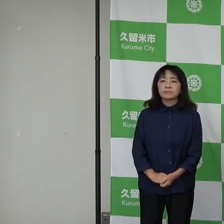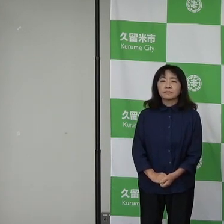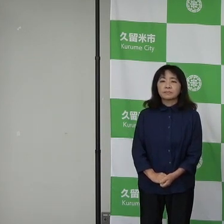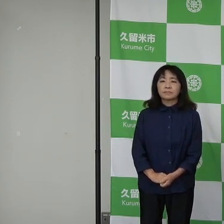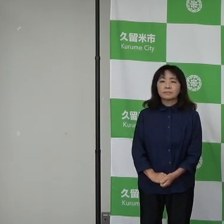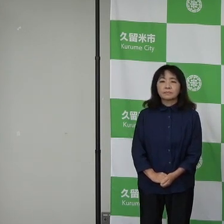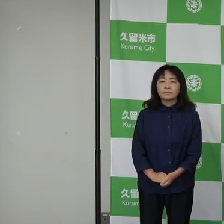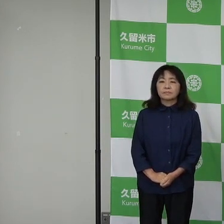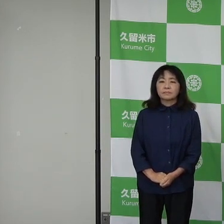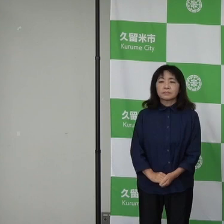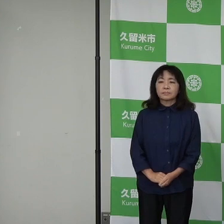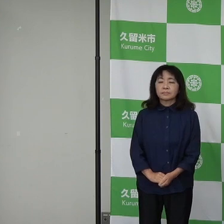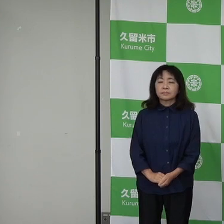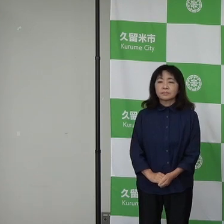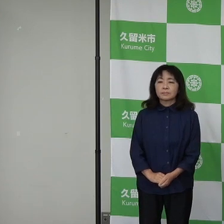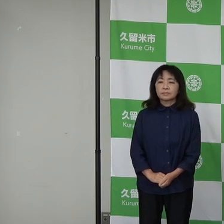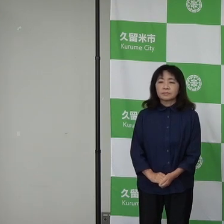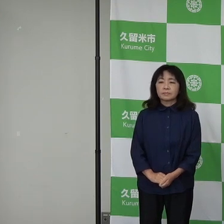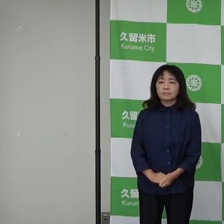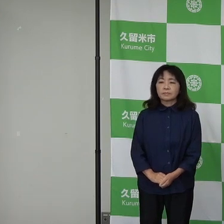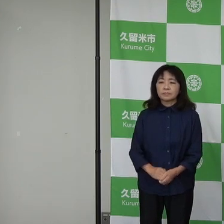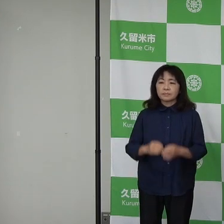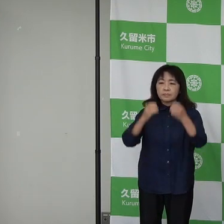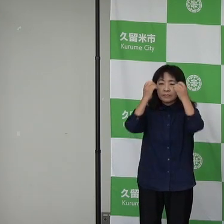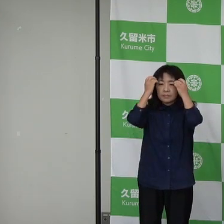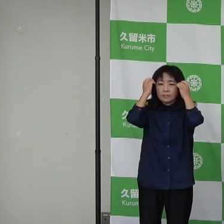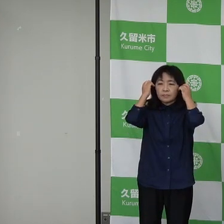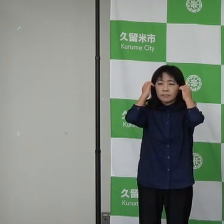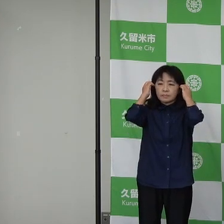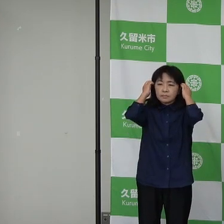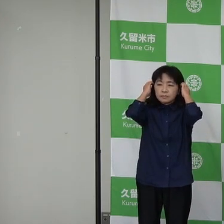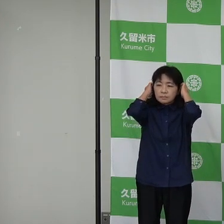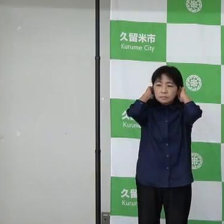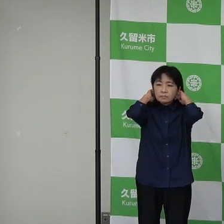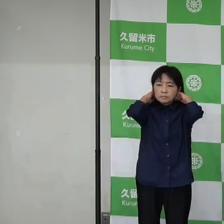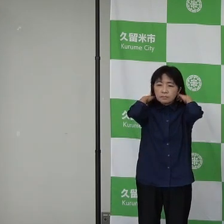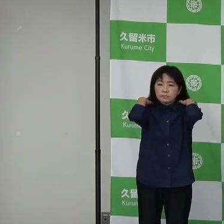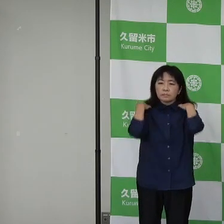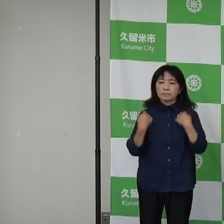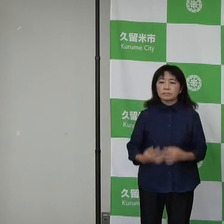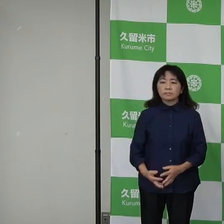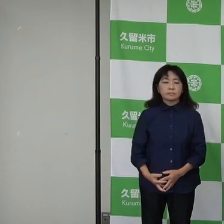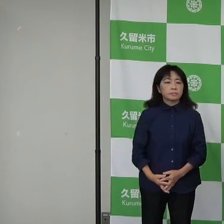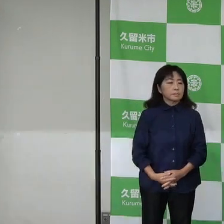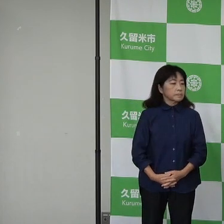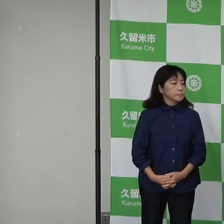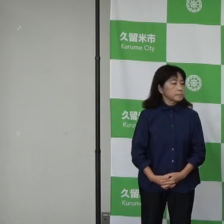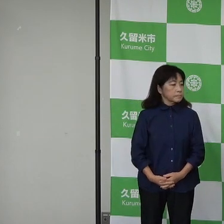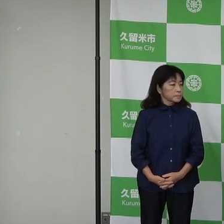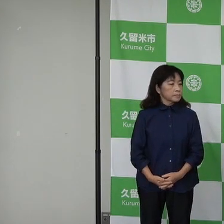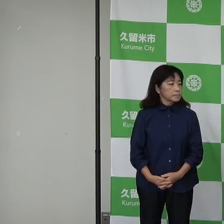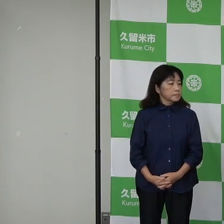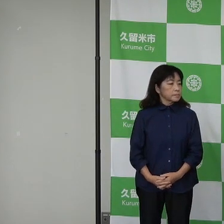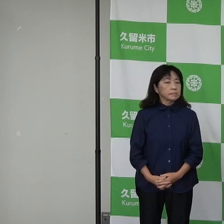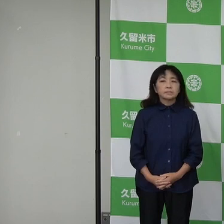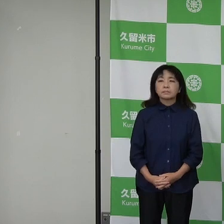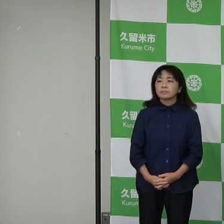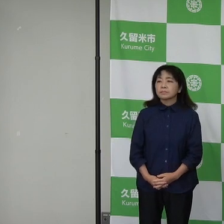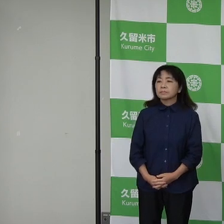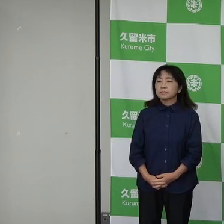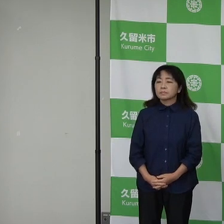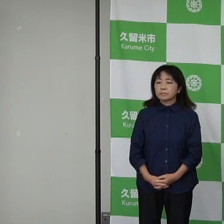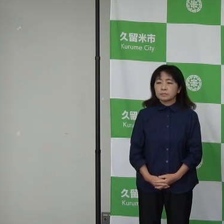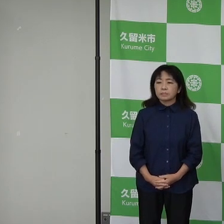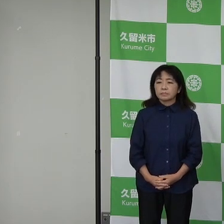ファンディングを開始と、保育所認定こども園見学バスツアーを開催と、指定ごみ袋特賞